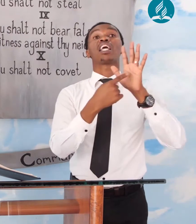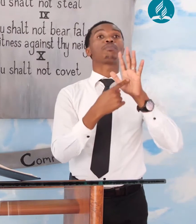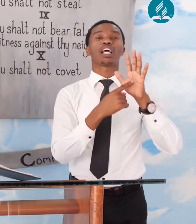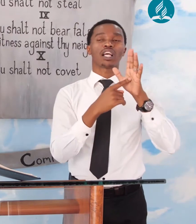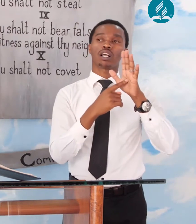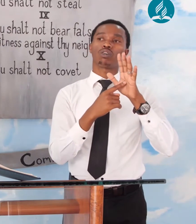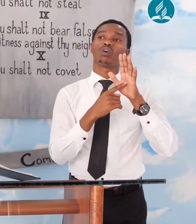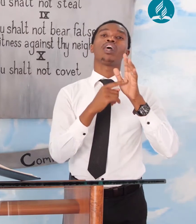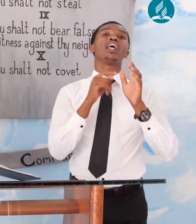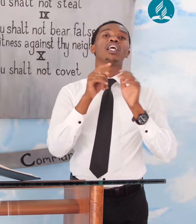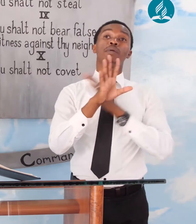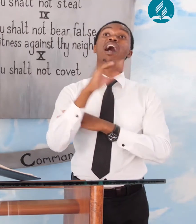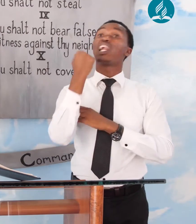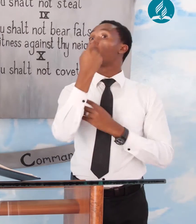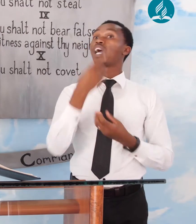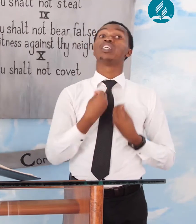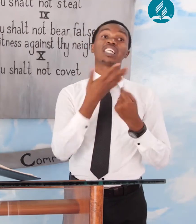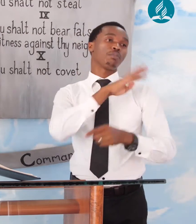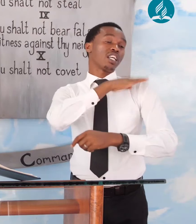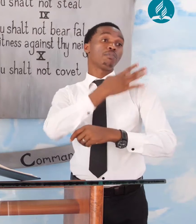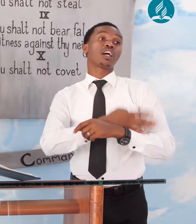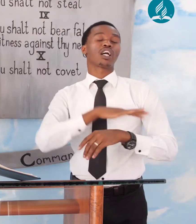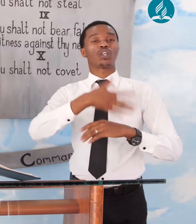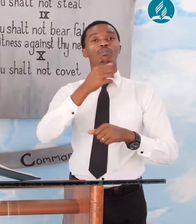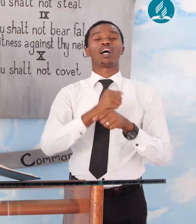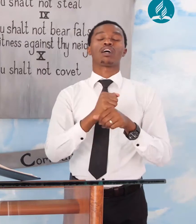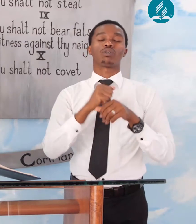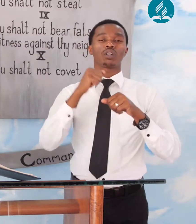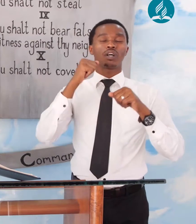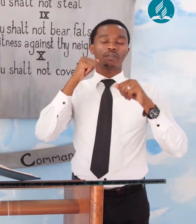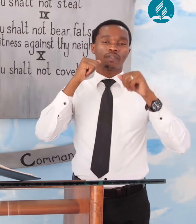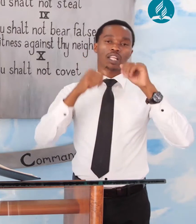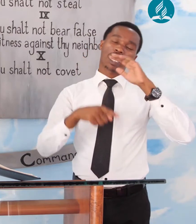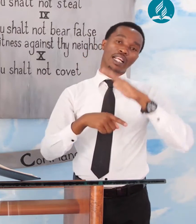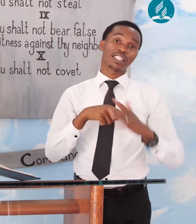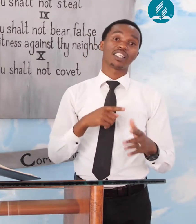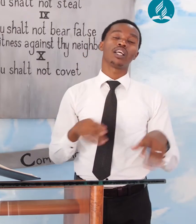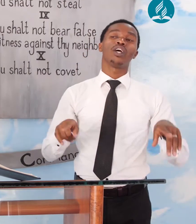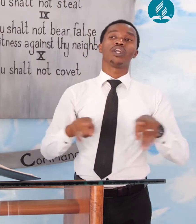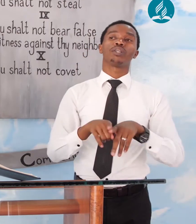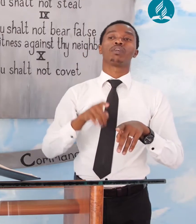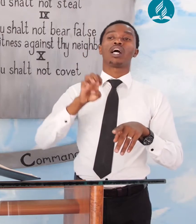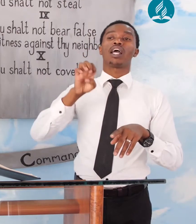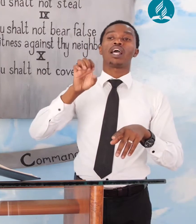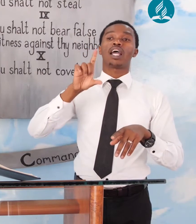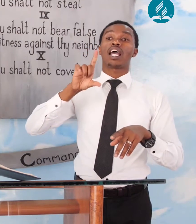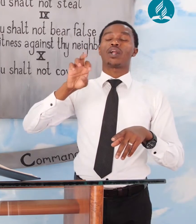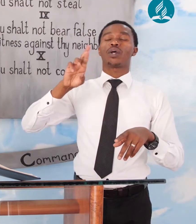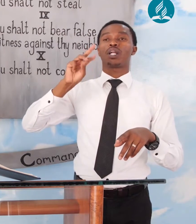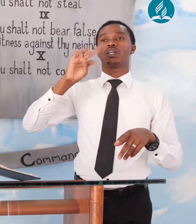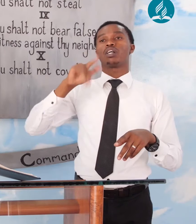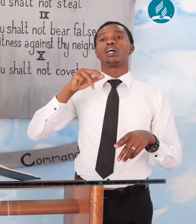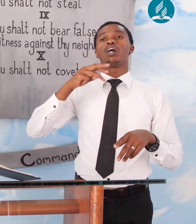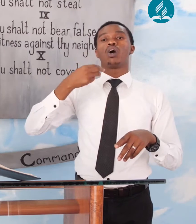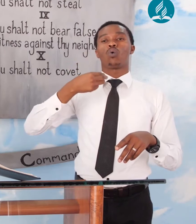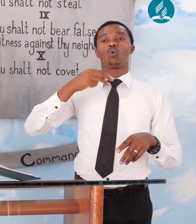ko ariyo izamushoboza kandi yarabikoze Ellen White nawe ubwo yaragiye guhabwa ubutumwa nawe